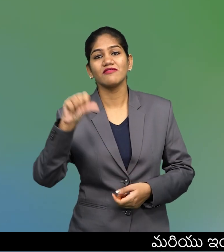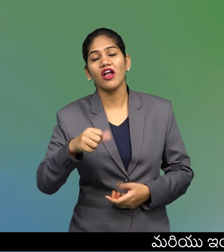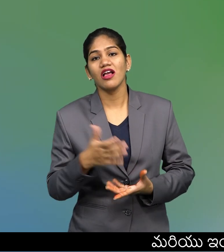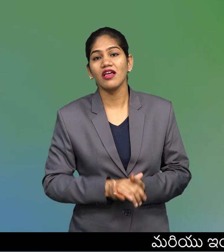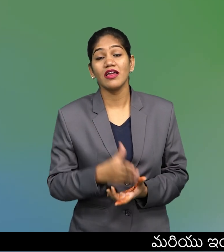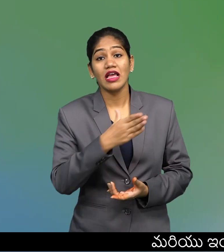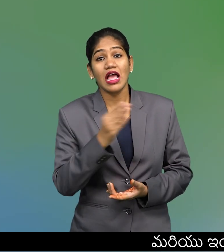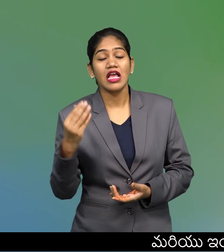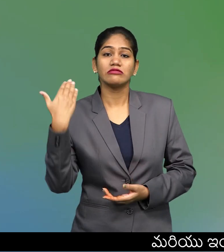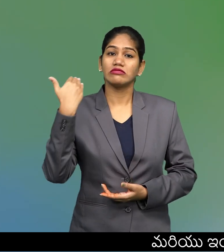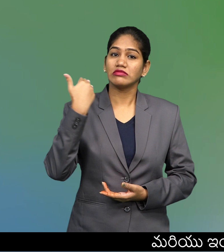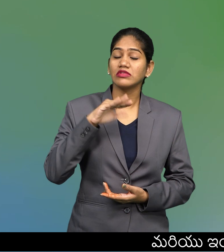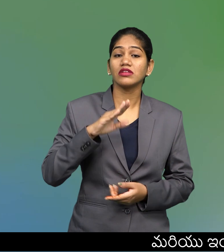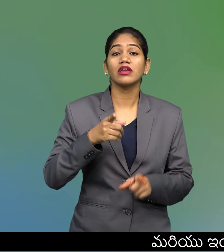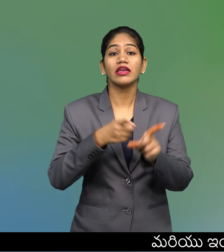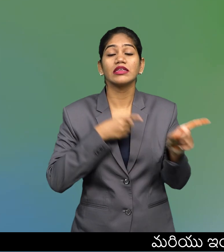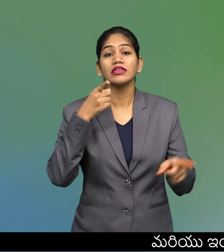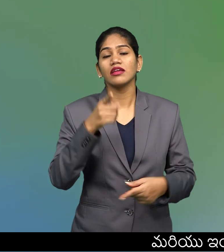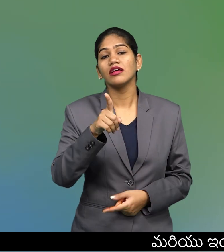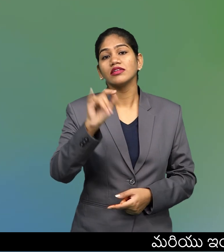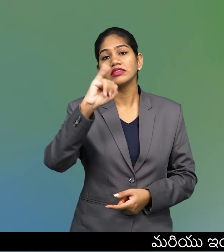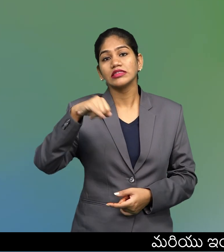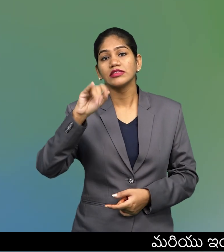మరియు ఇంగ్లండ్ రిపబ్లిక్ అయింది.